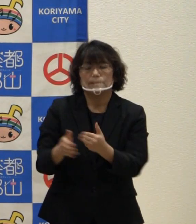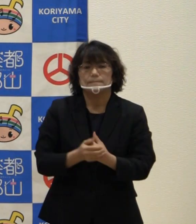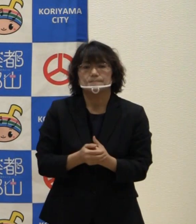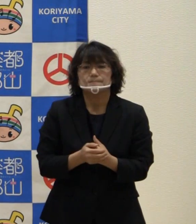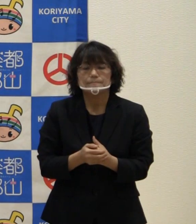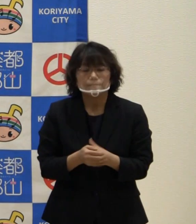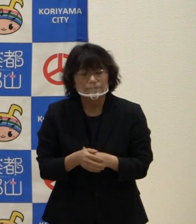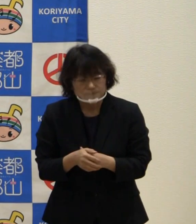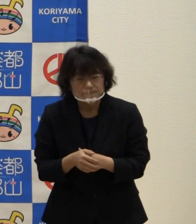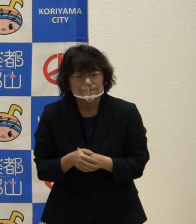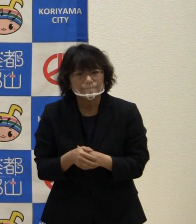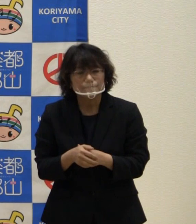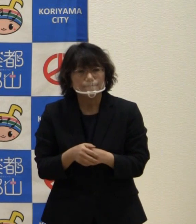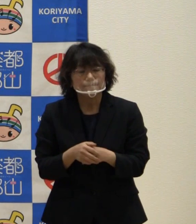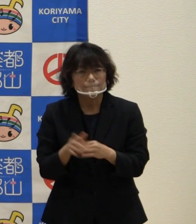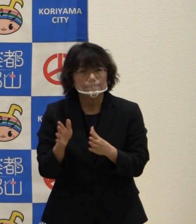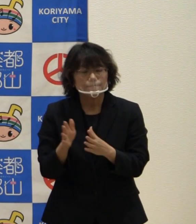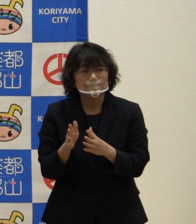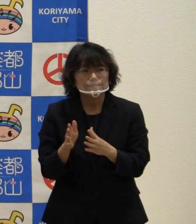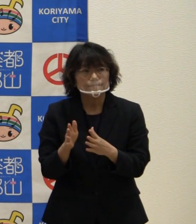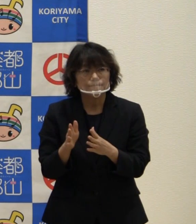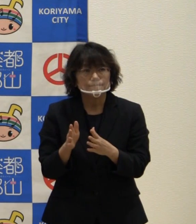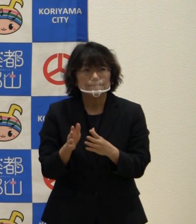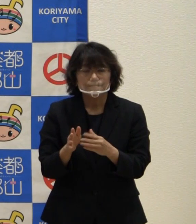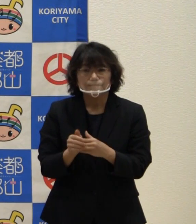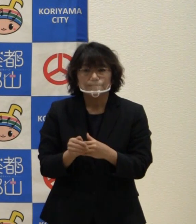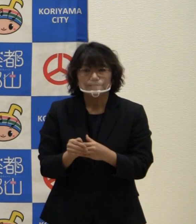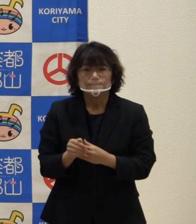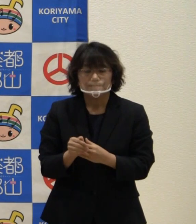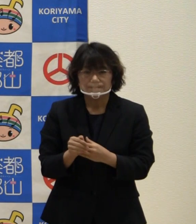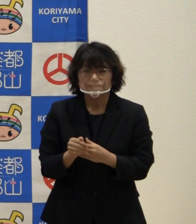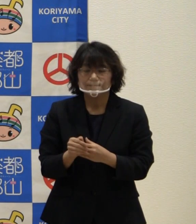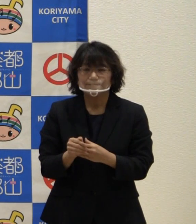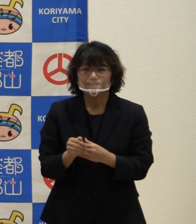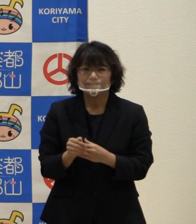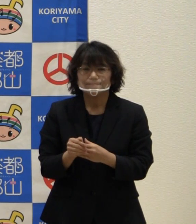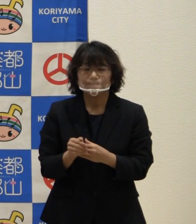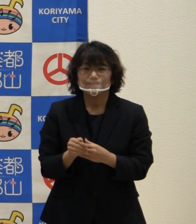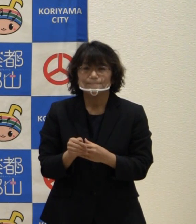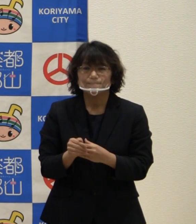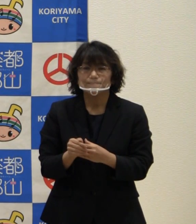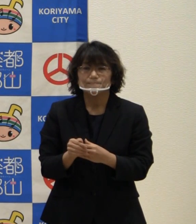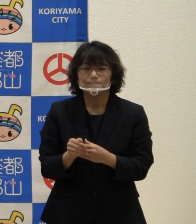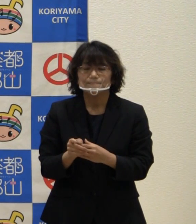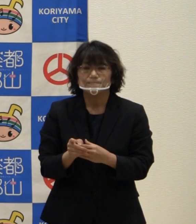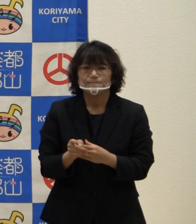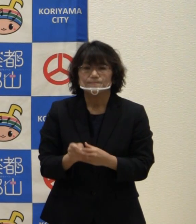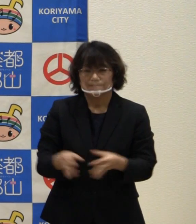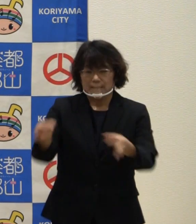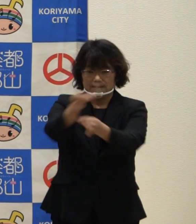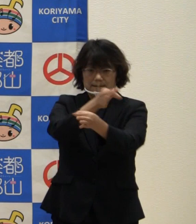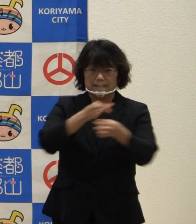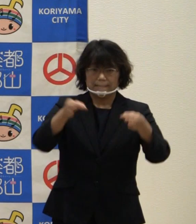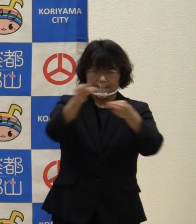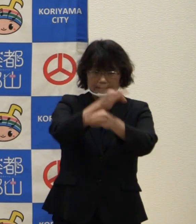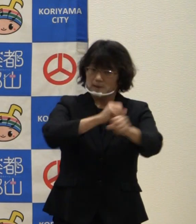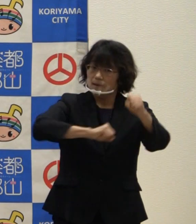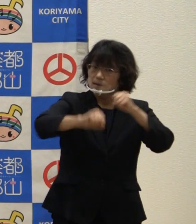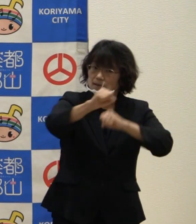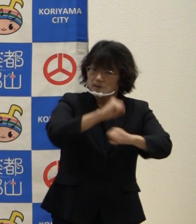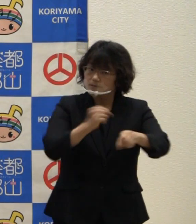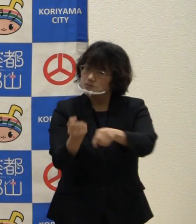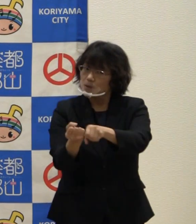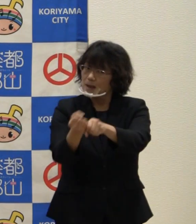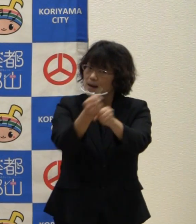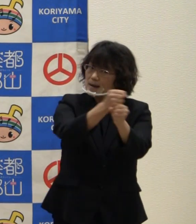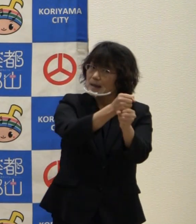持と事業の継続、そして次の段階としまして、経済活動がですね回復